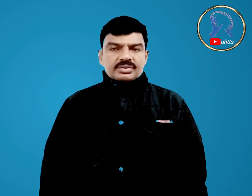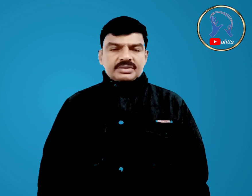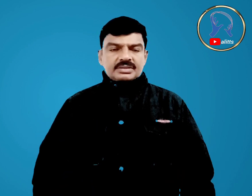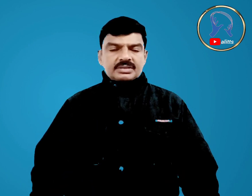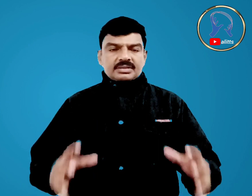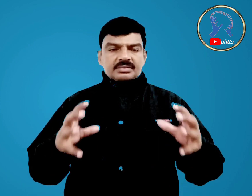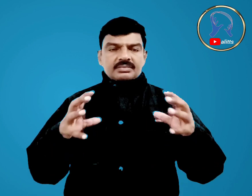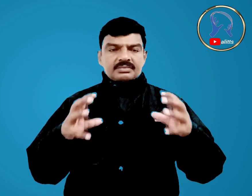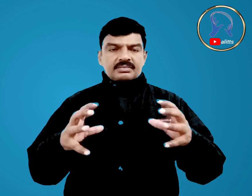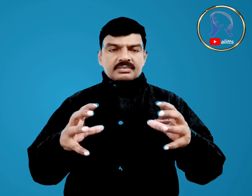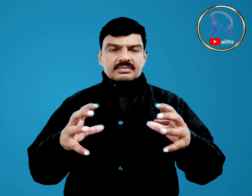ठोस।